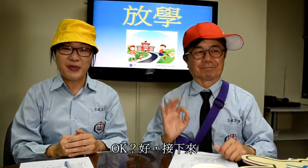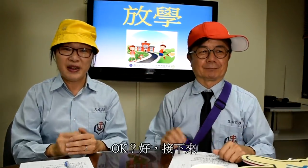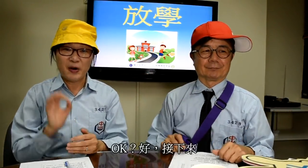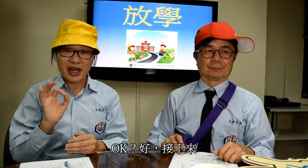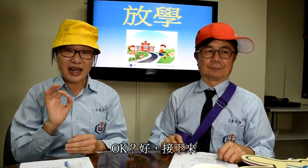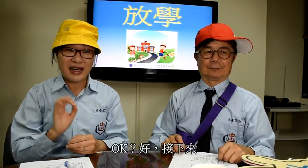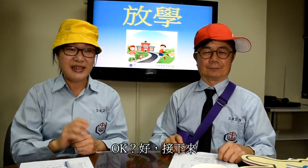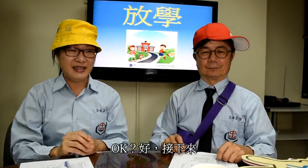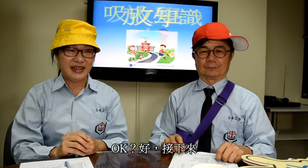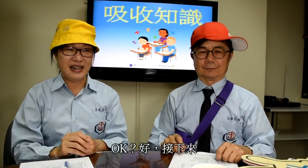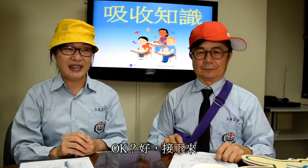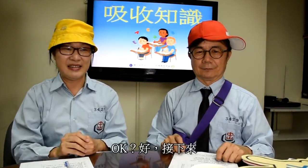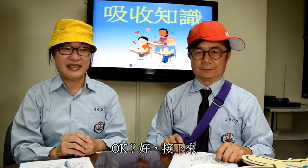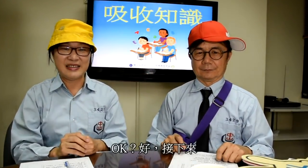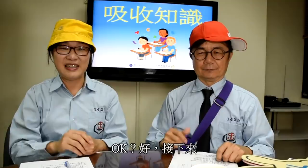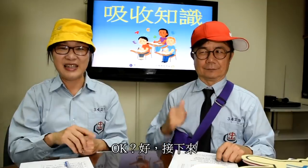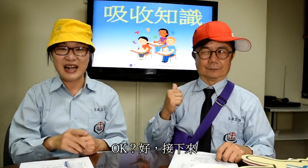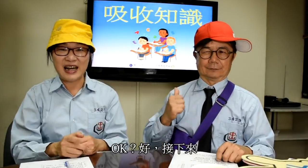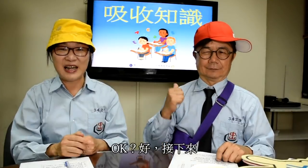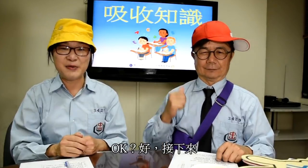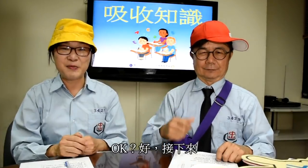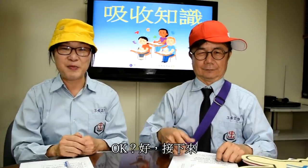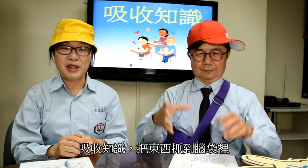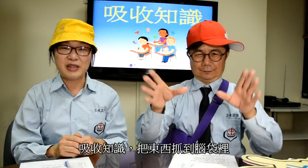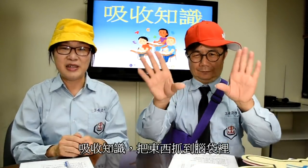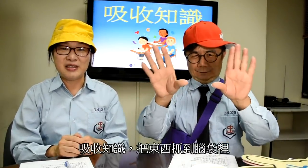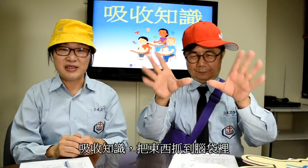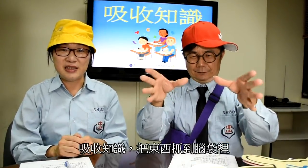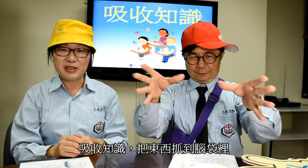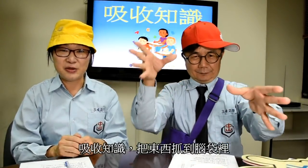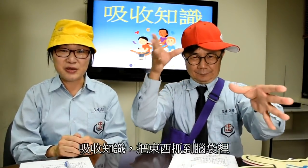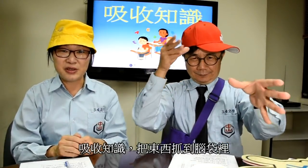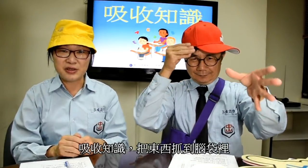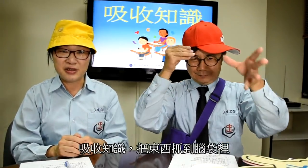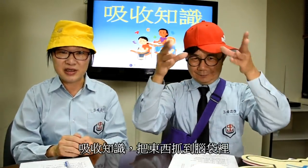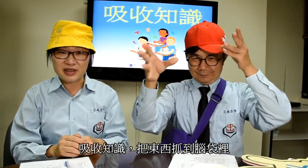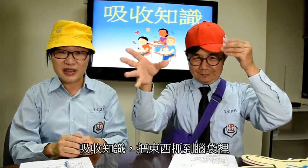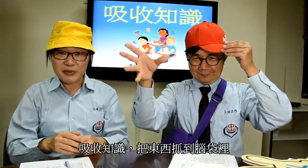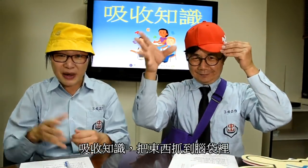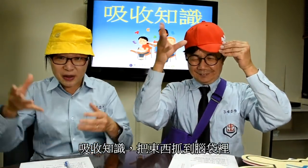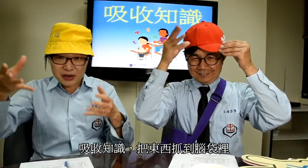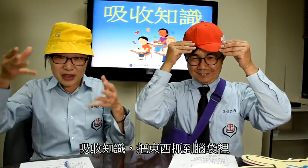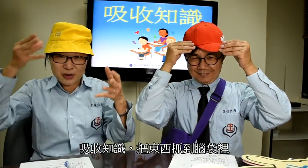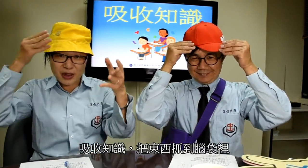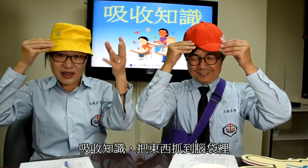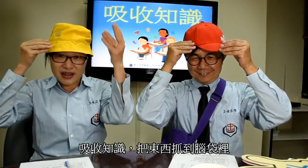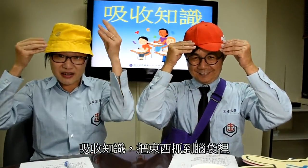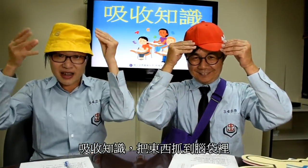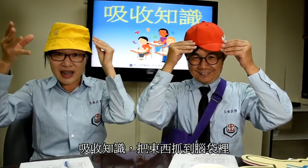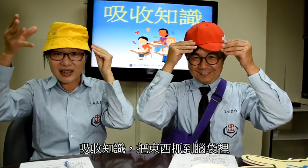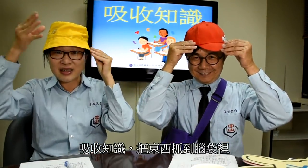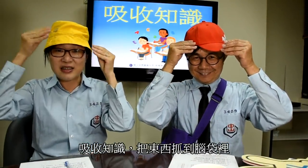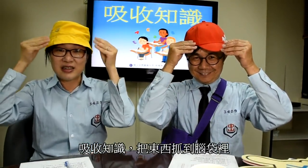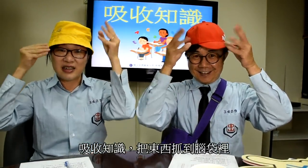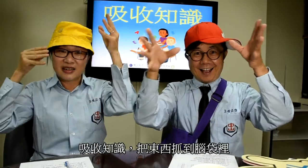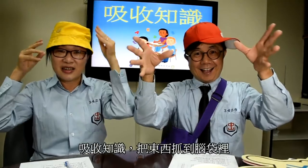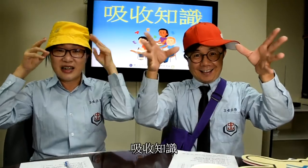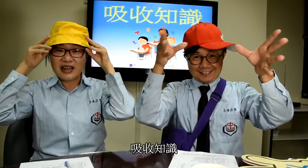OK， 好，接下来吸收知识，把东西抓到脑袋里。